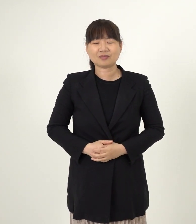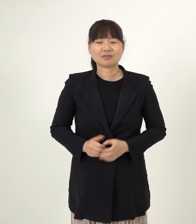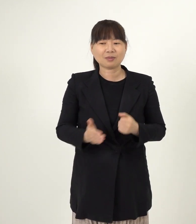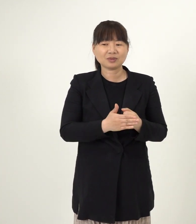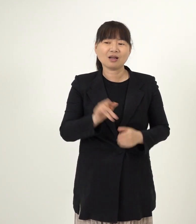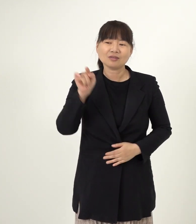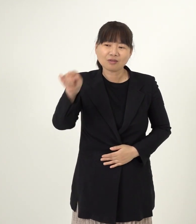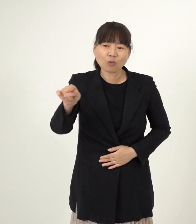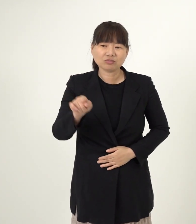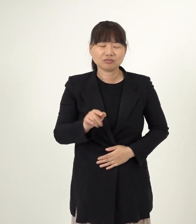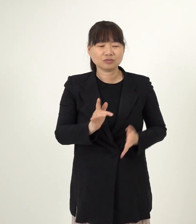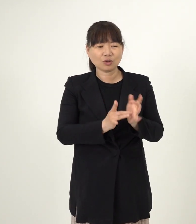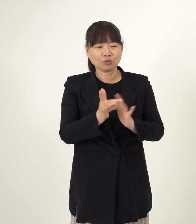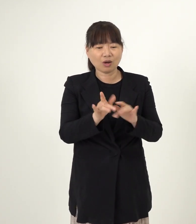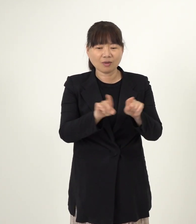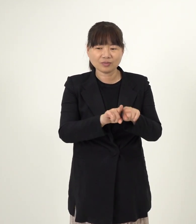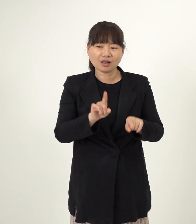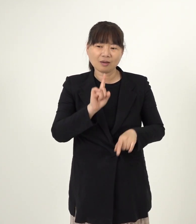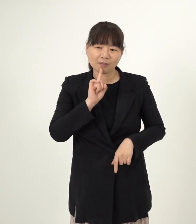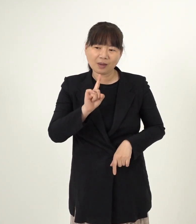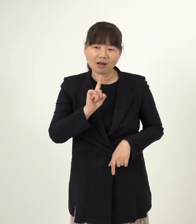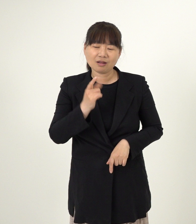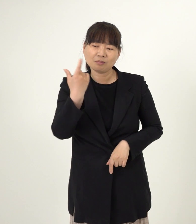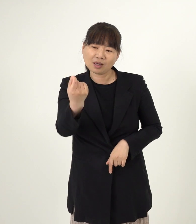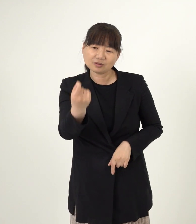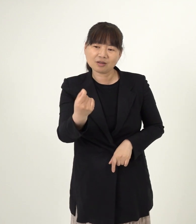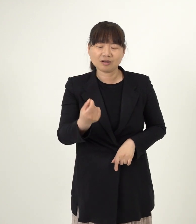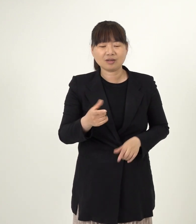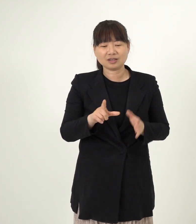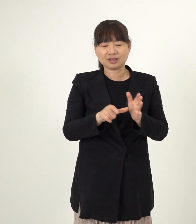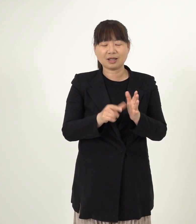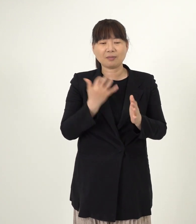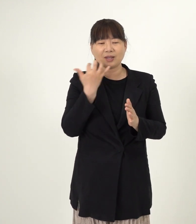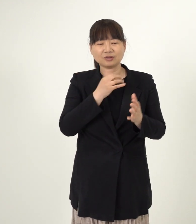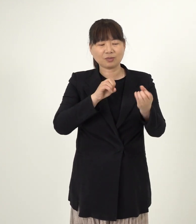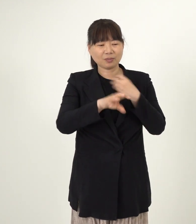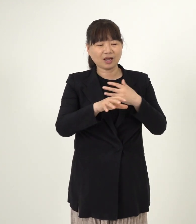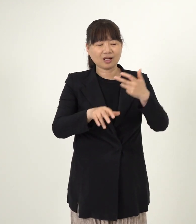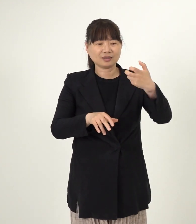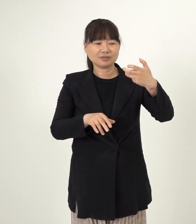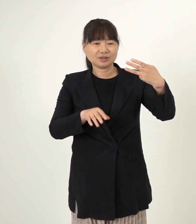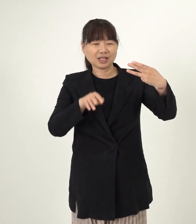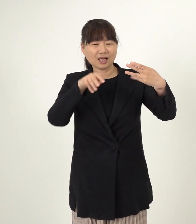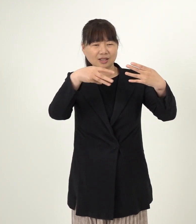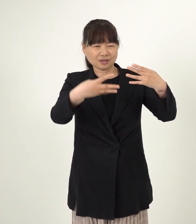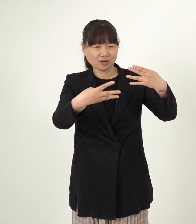그때 베드로가 이런 얘기를 합니다. 74절 그가